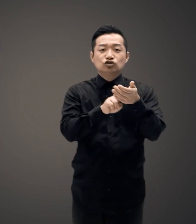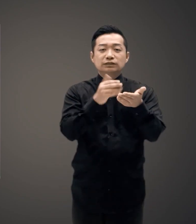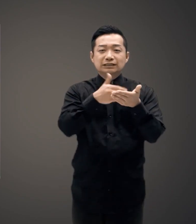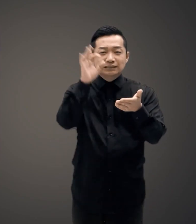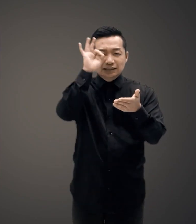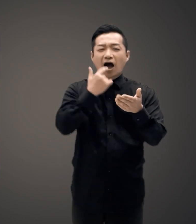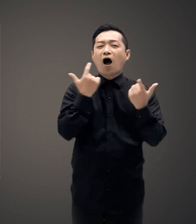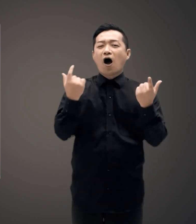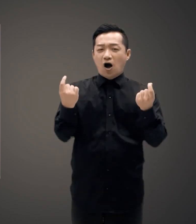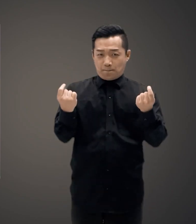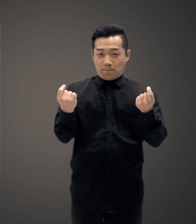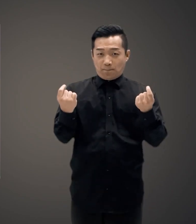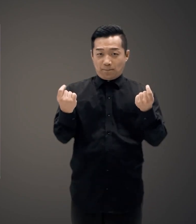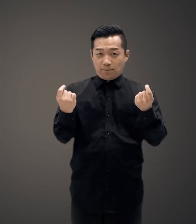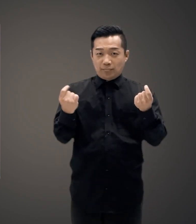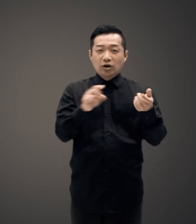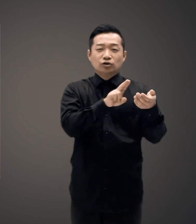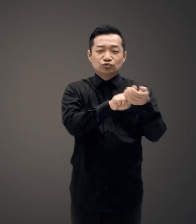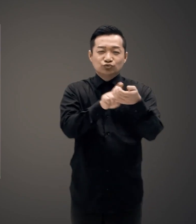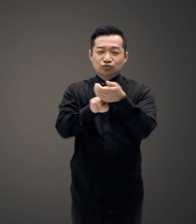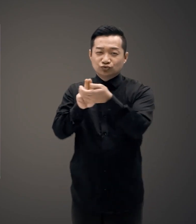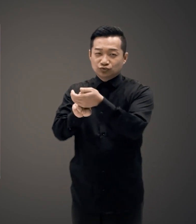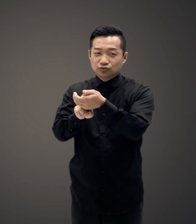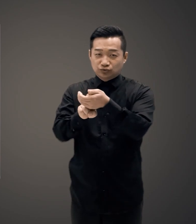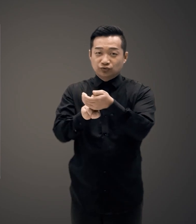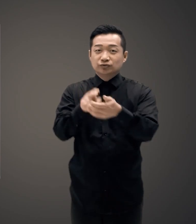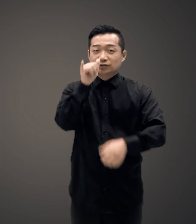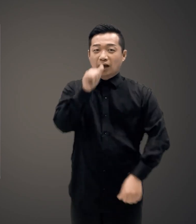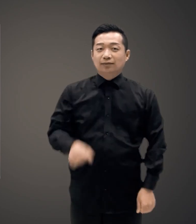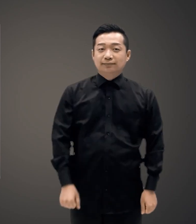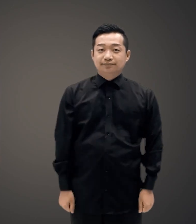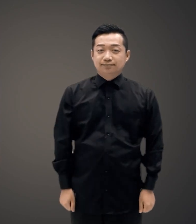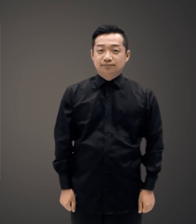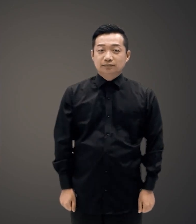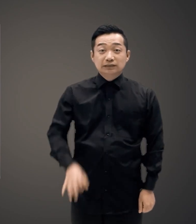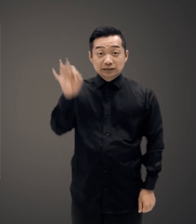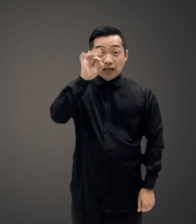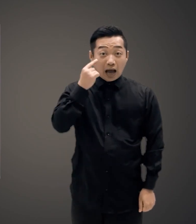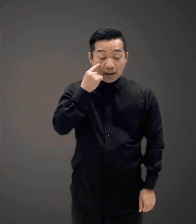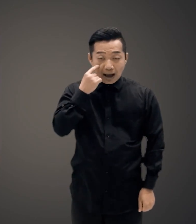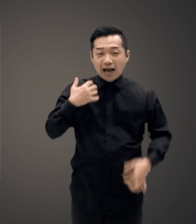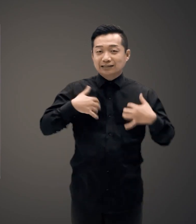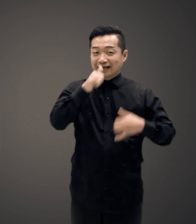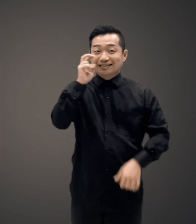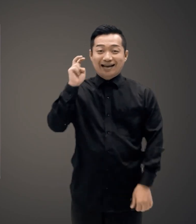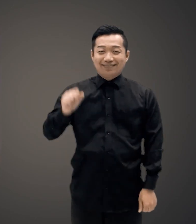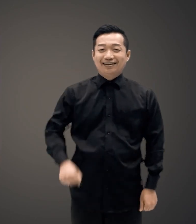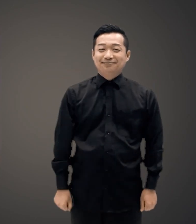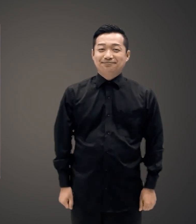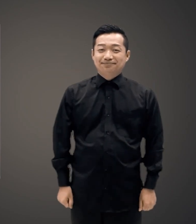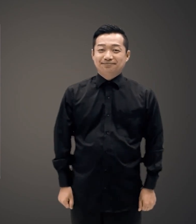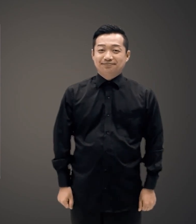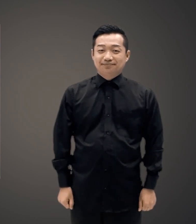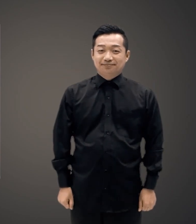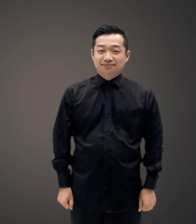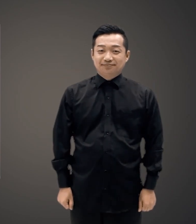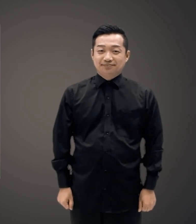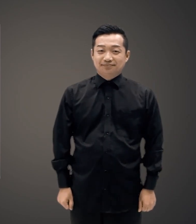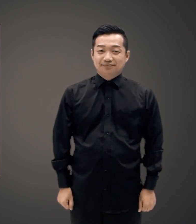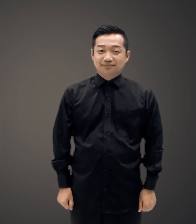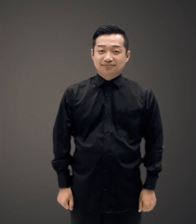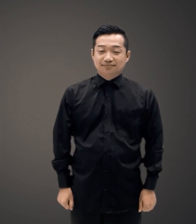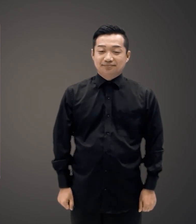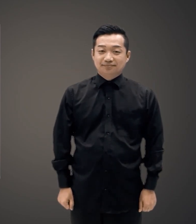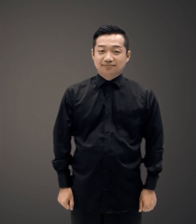숨은 그림 찾기 하시듯이 숨겨놓은 것들도 있거든요. 그런 것도 한번 찾아보시면 재밌지